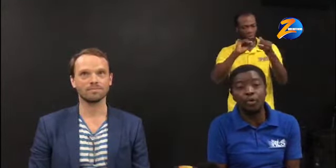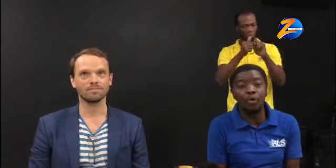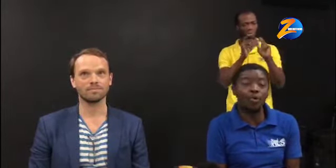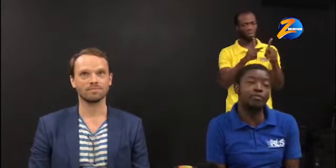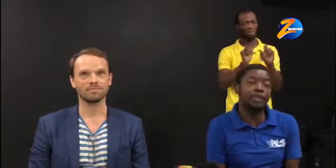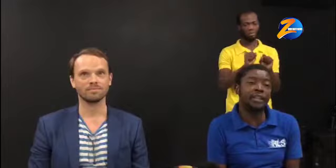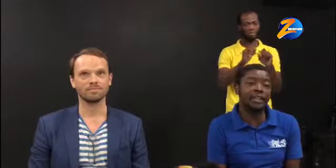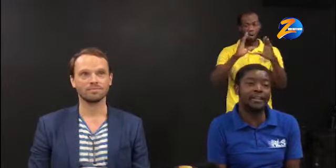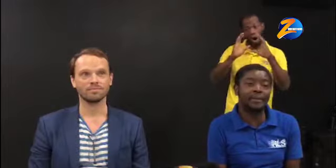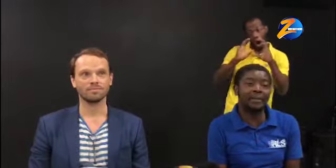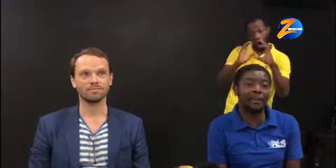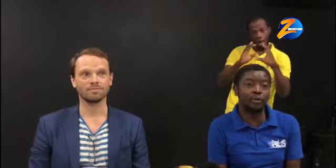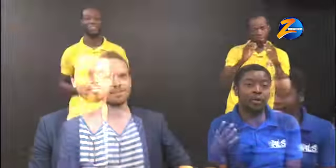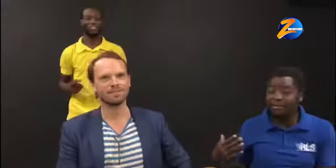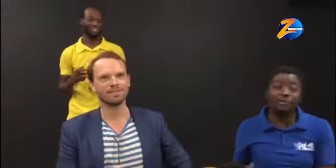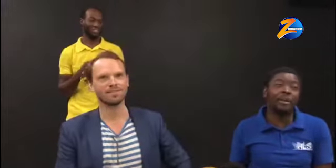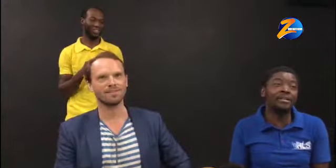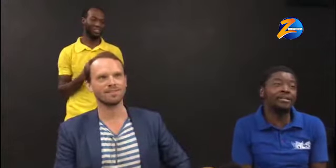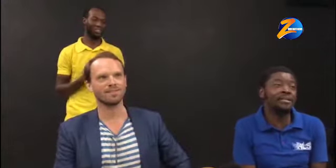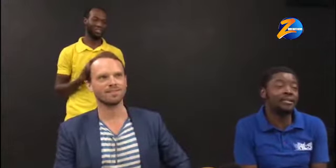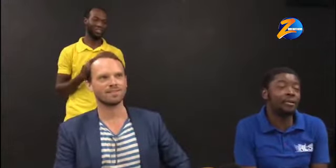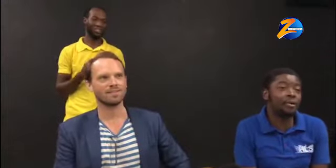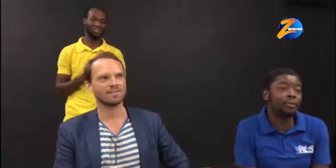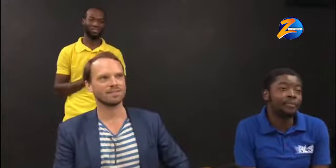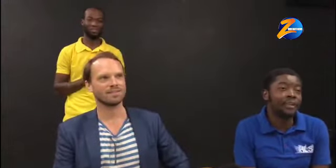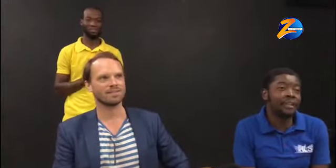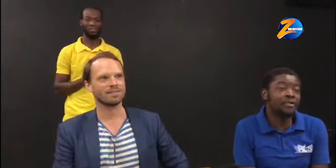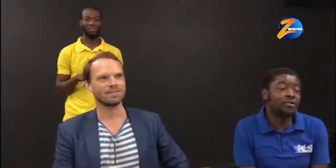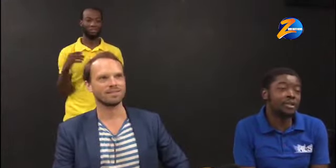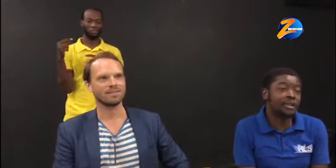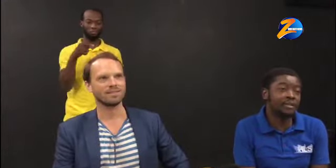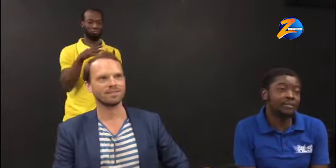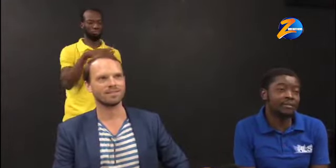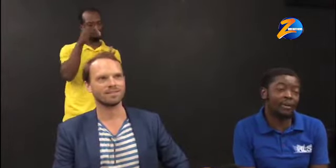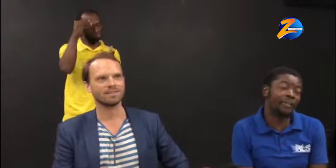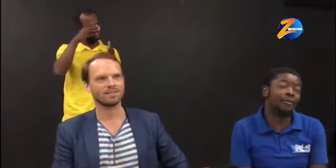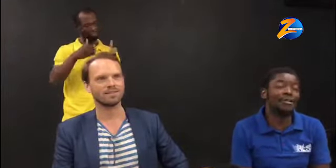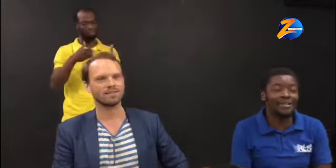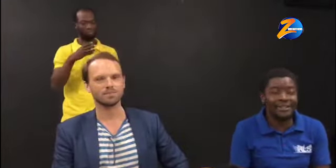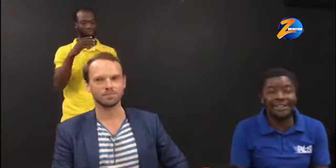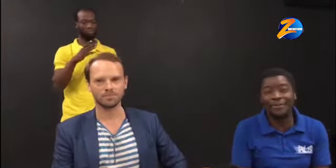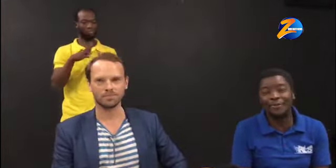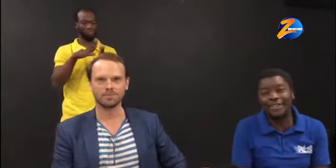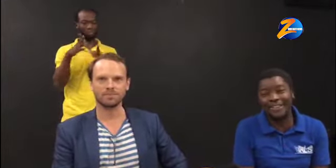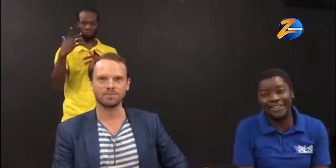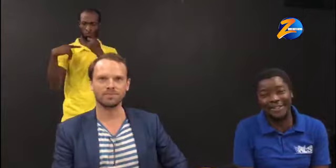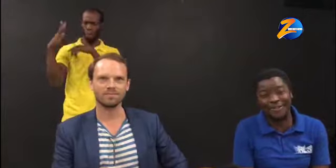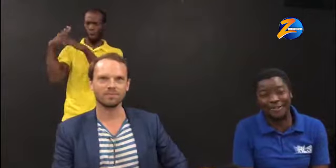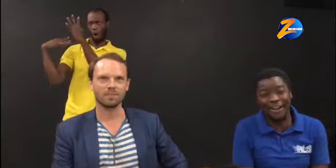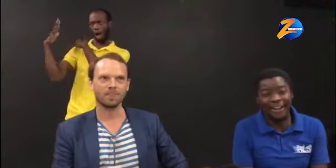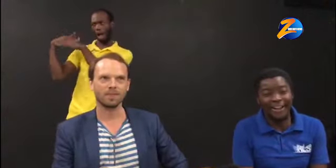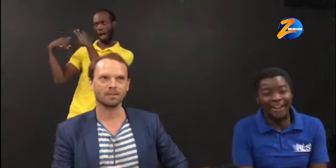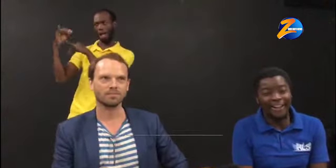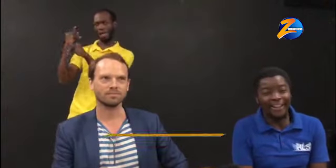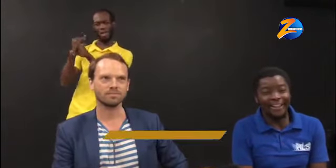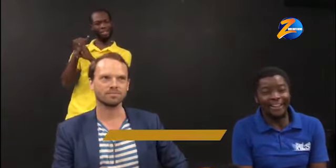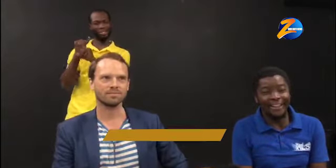pour communiquer ensemble avec eux. Et bien, c'est un étudiant, en fait, un ancien étudiant institut.